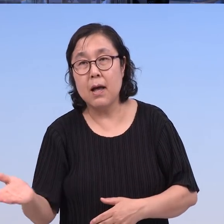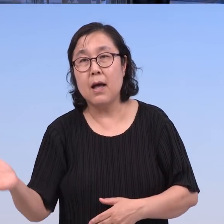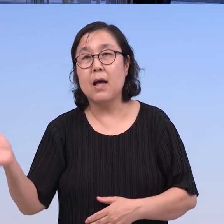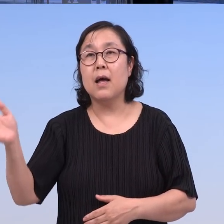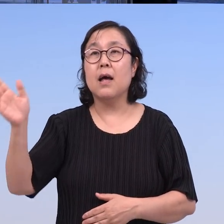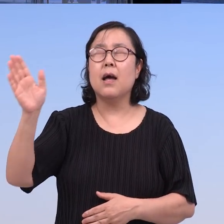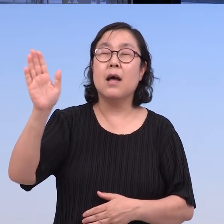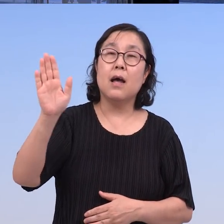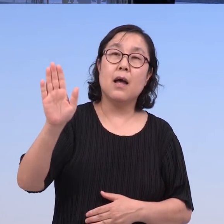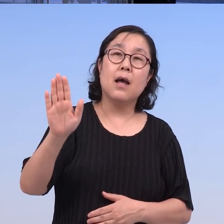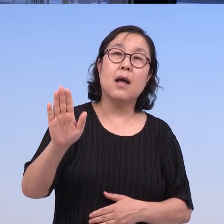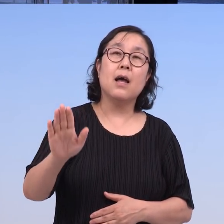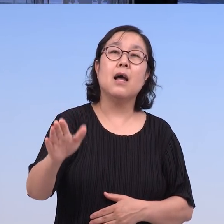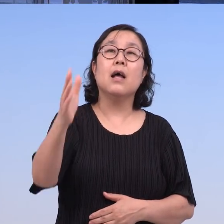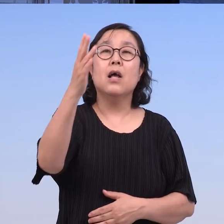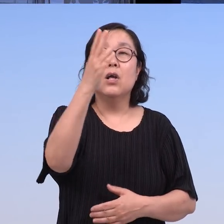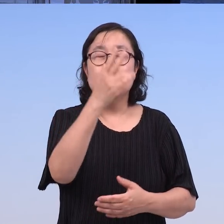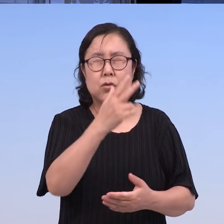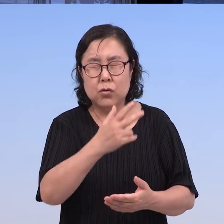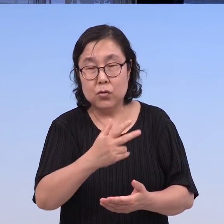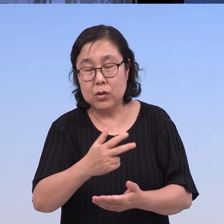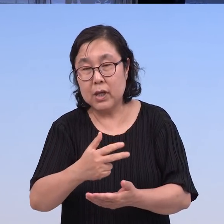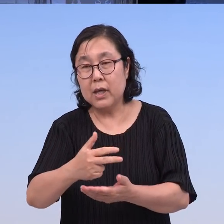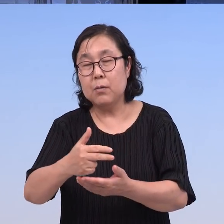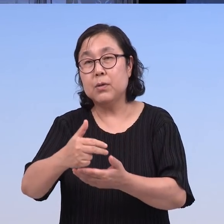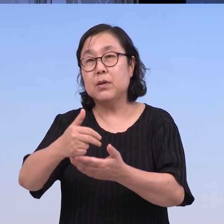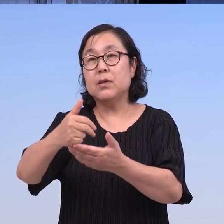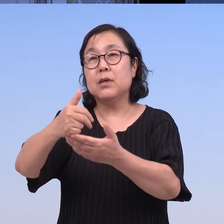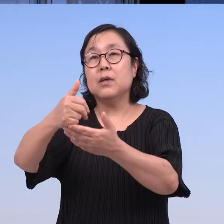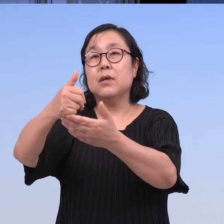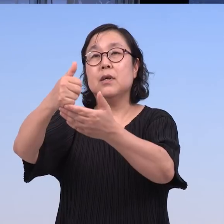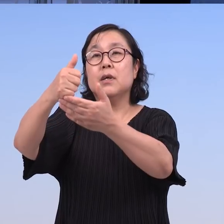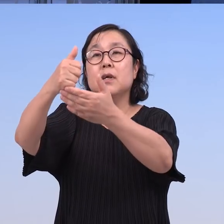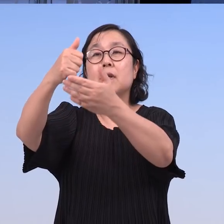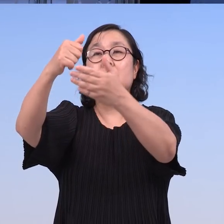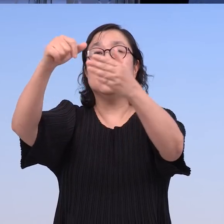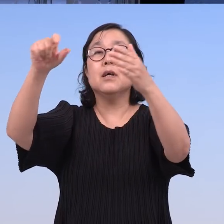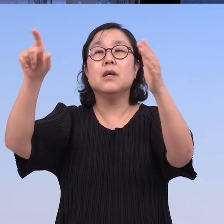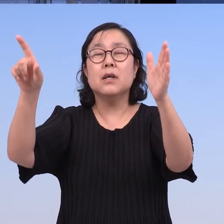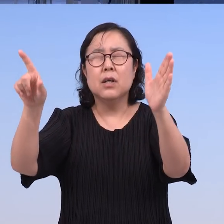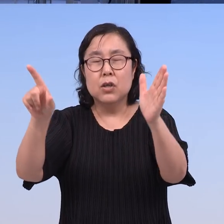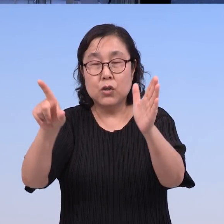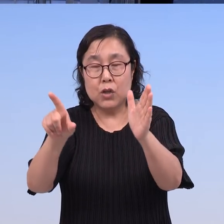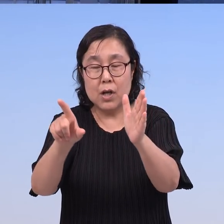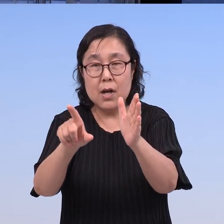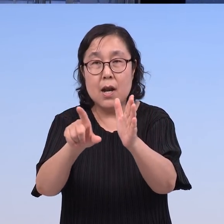여러분 두려움이 밀려올 때마다 주님을 신뢰함으로